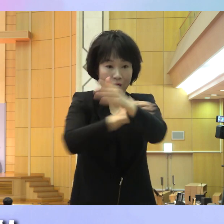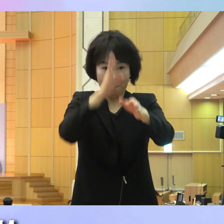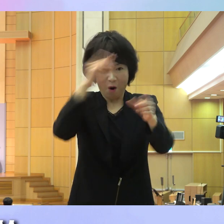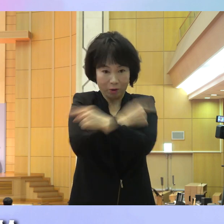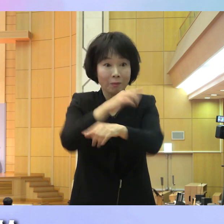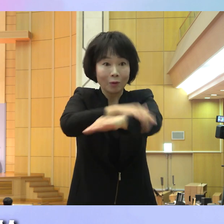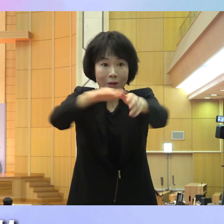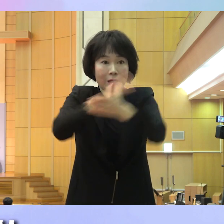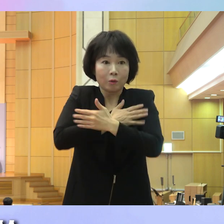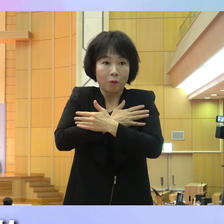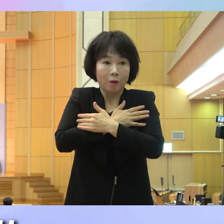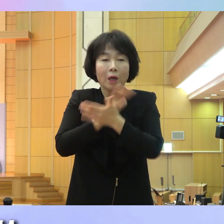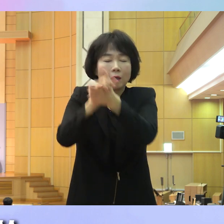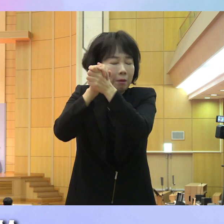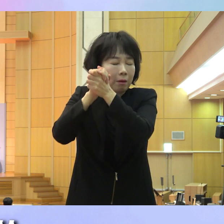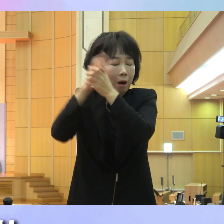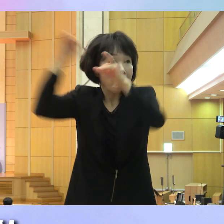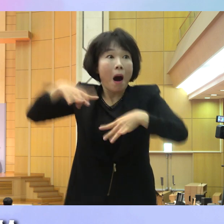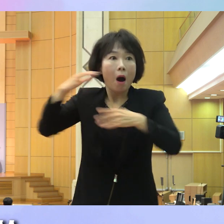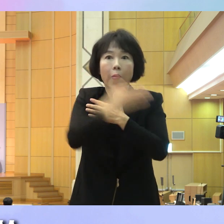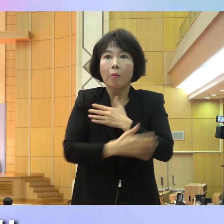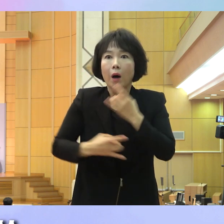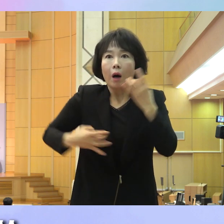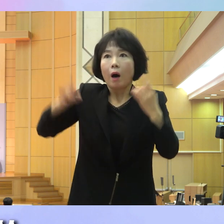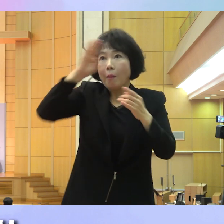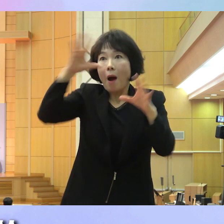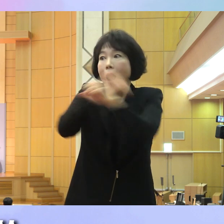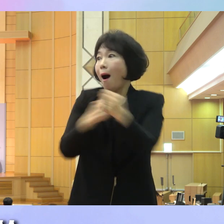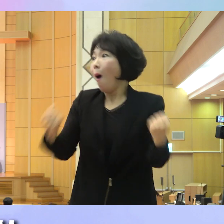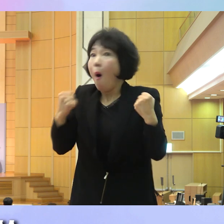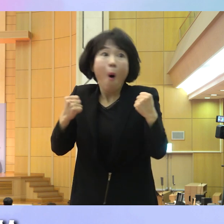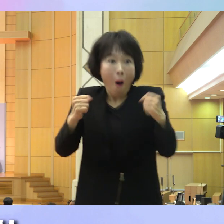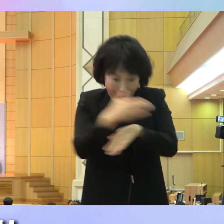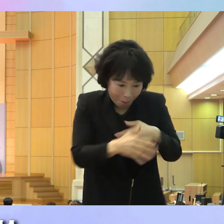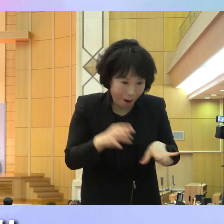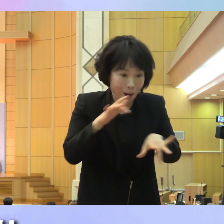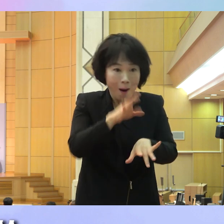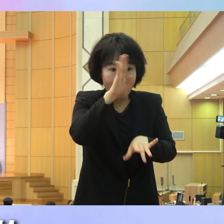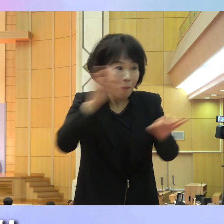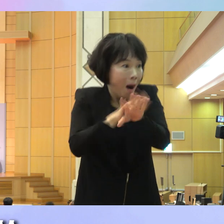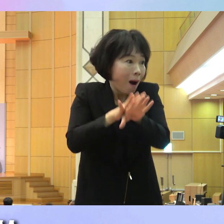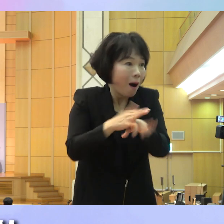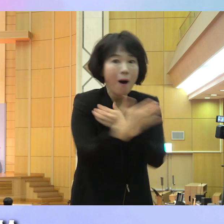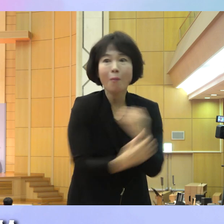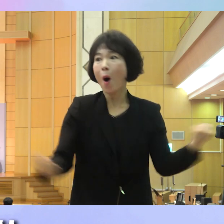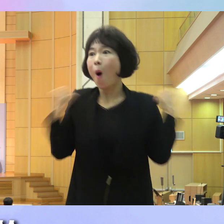그냥 감쪽같이 깨끗이 나왔습니다. 너무너무 감사해서 왔습니다.